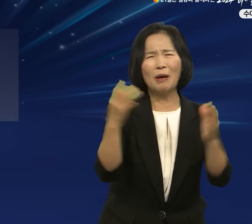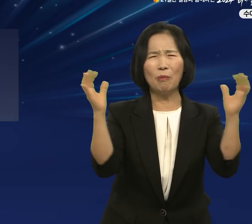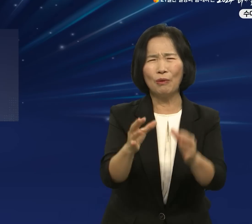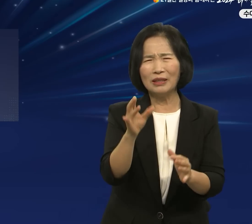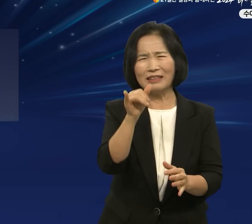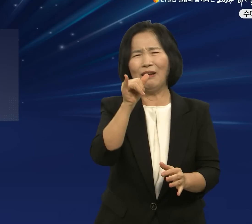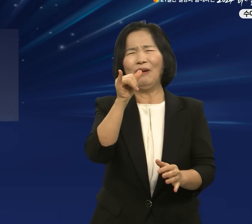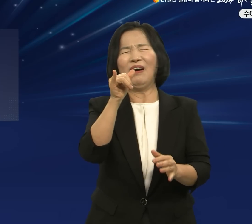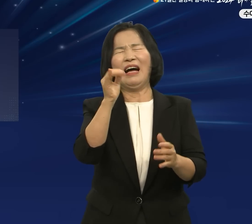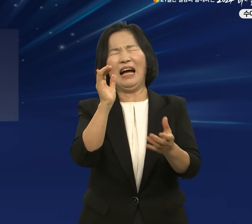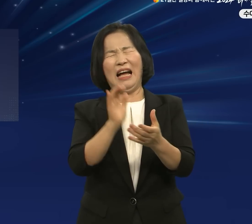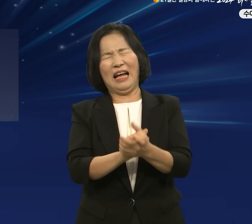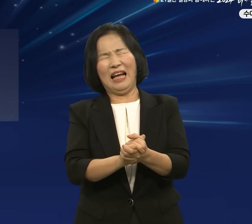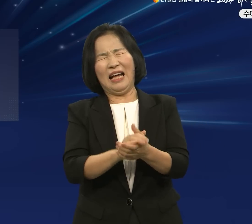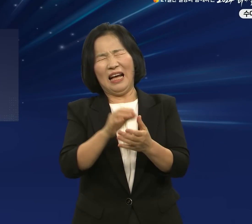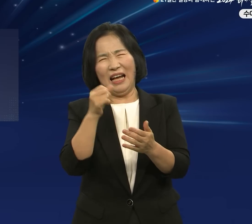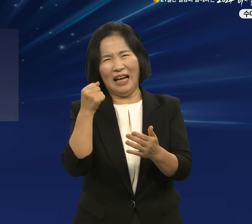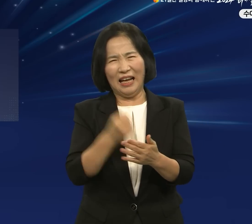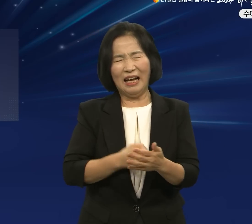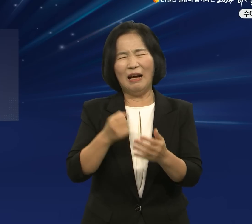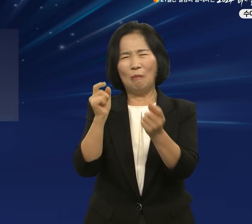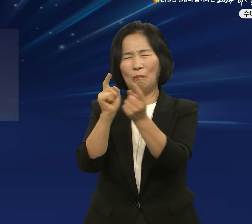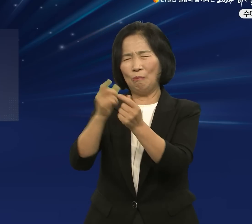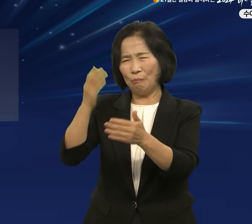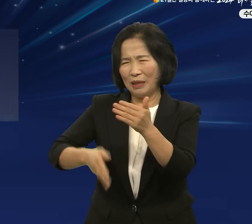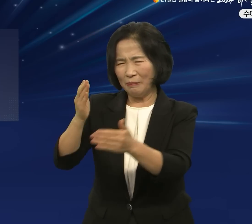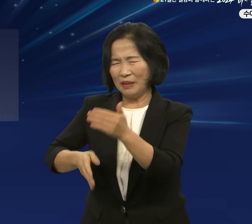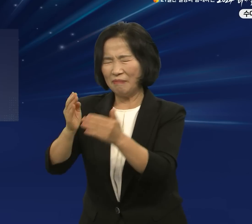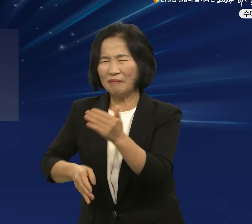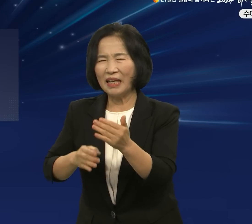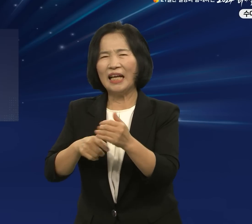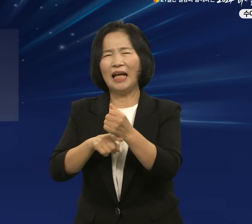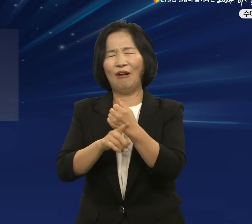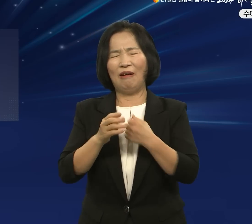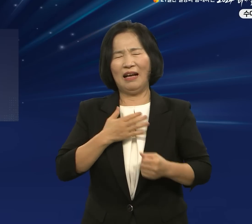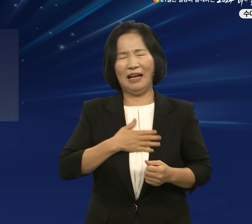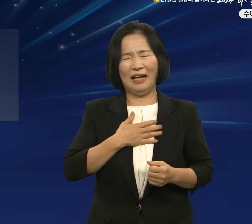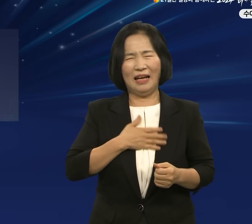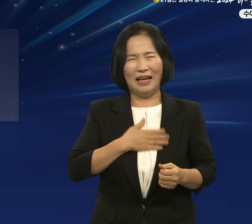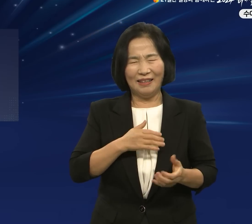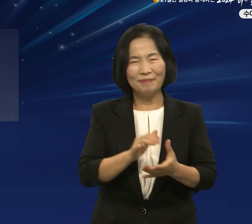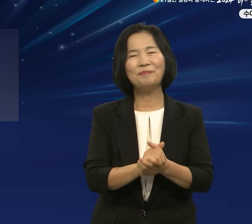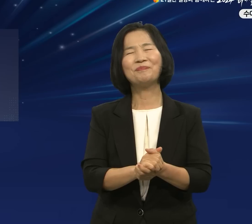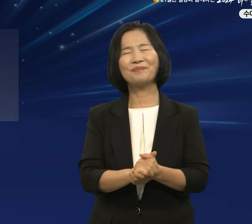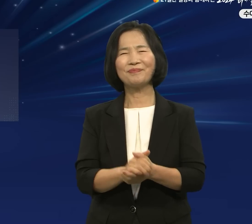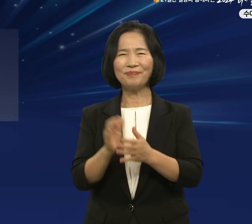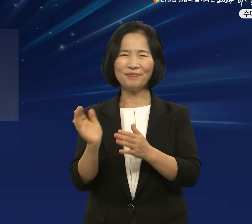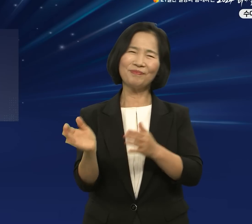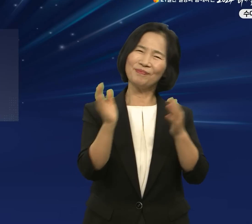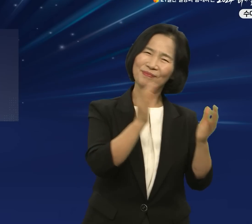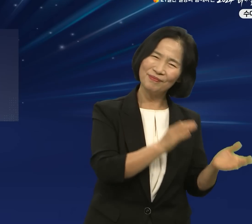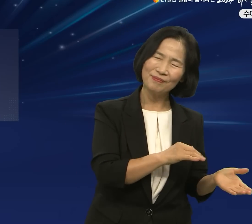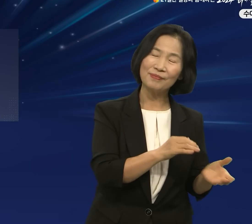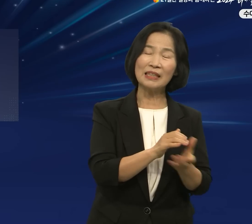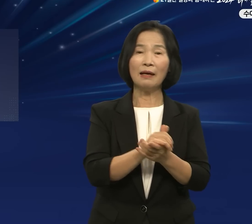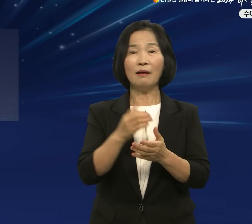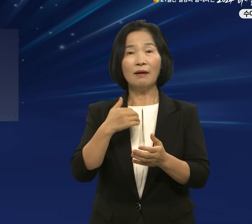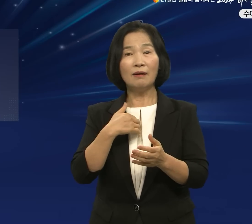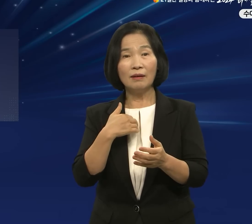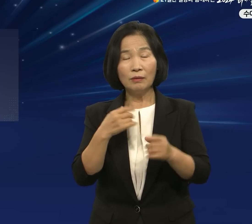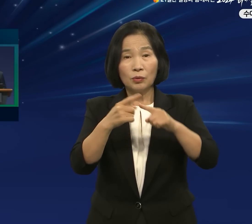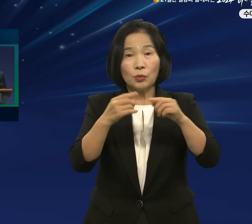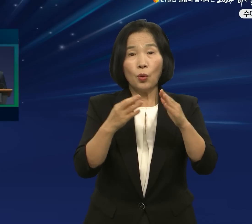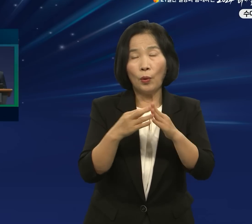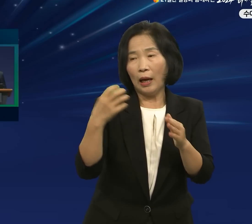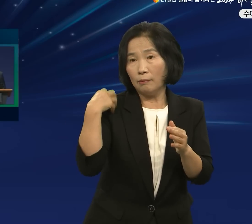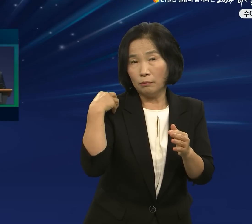못 만난 것 같습니다. 인불교의 청빙 조건이 된장을 만들어야 된다는 것이었습니다. 어렸을